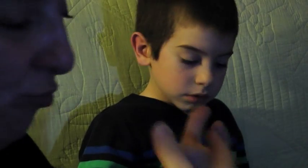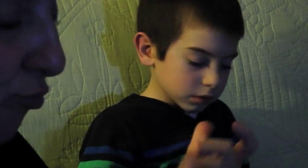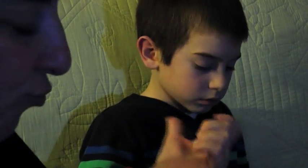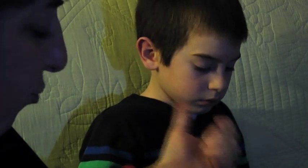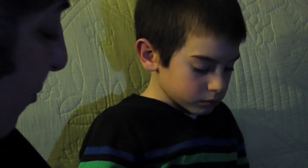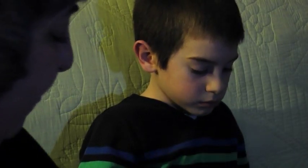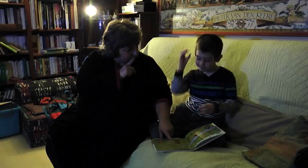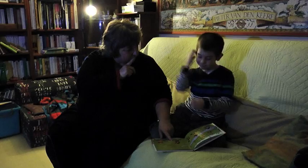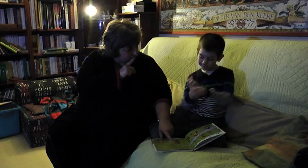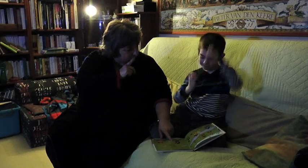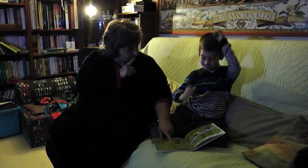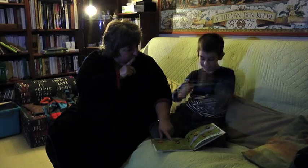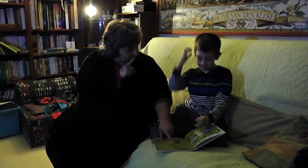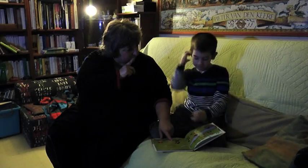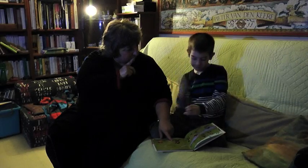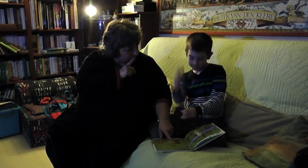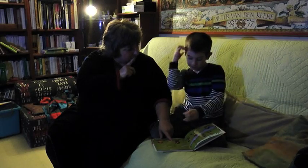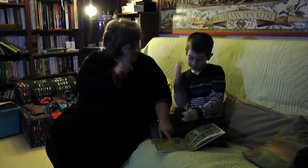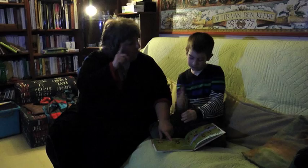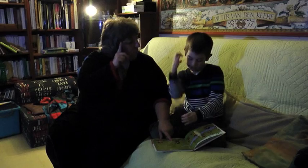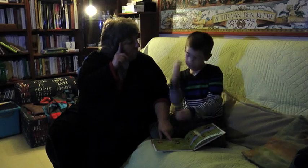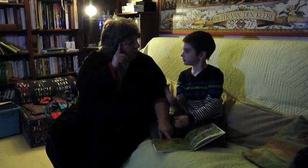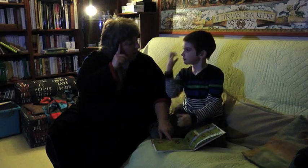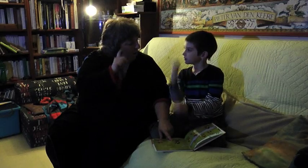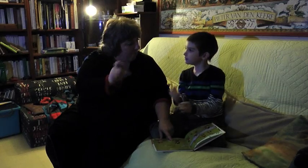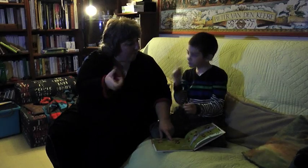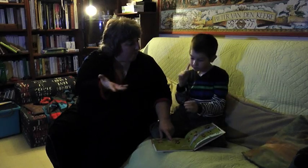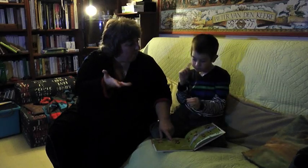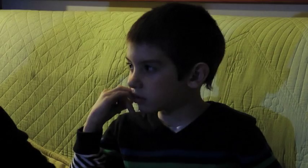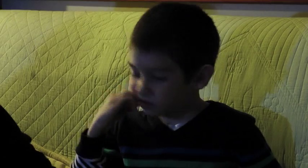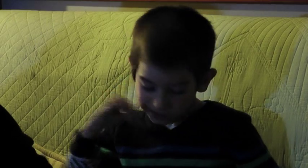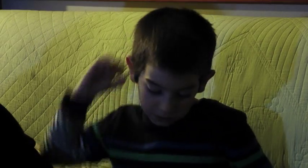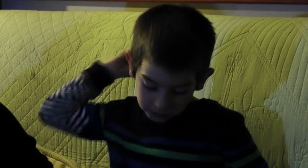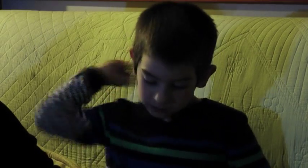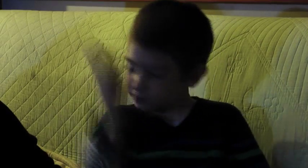Souvent, l'histoire, c'est on discute ensemble, on regarde l'image et puis après on travaille sur le texte.